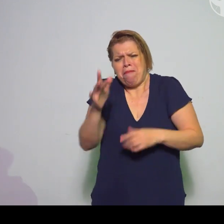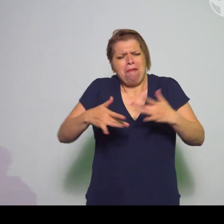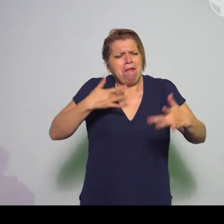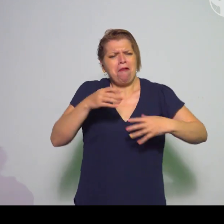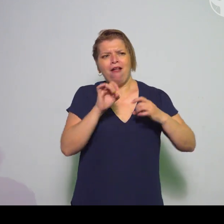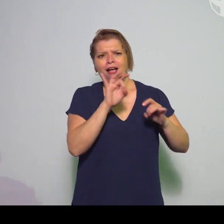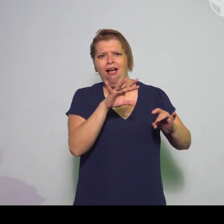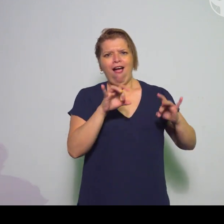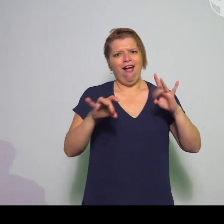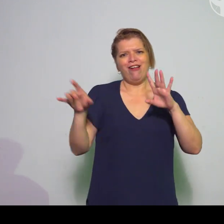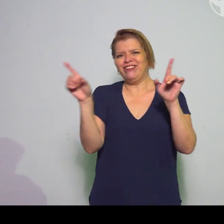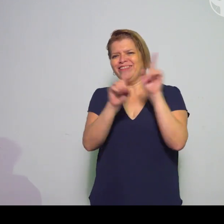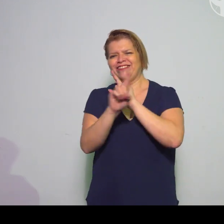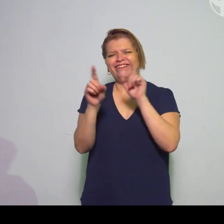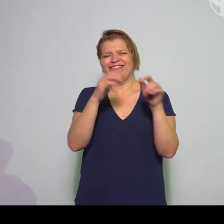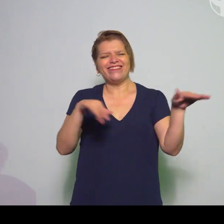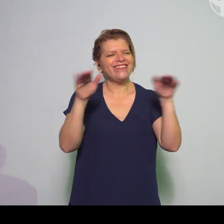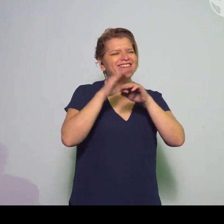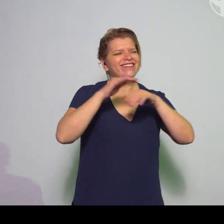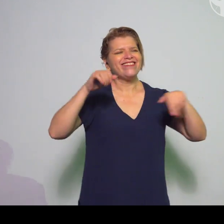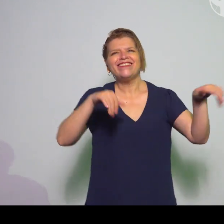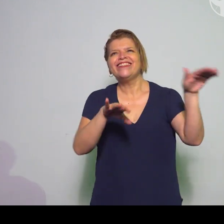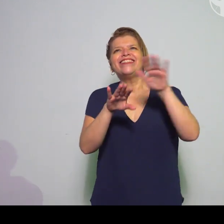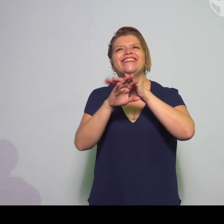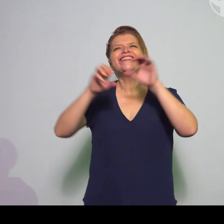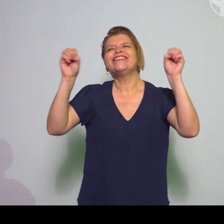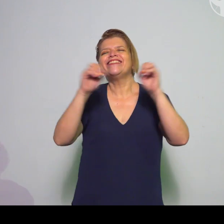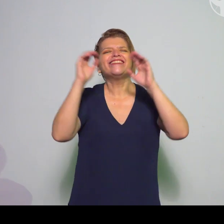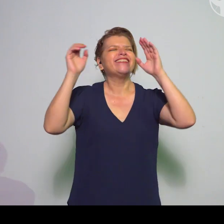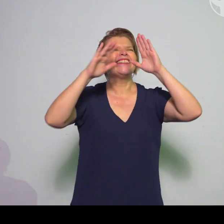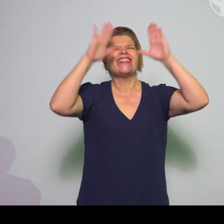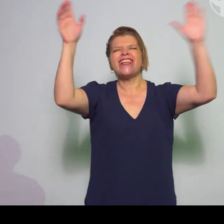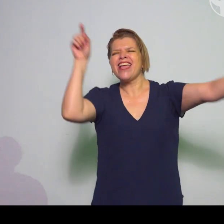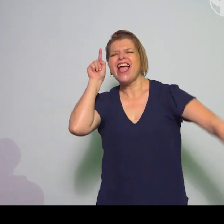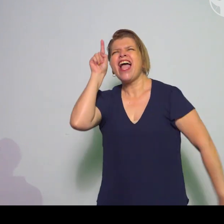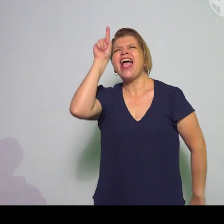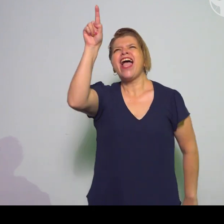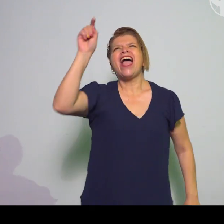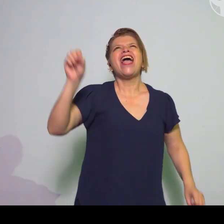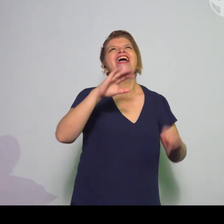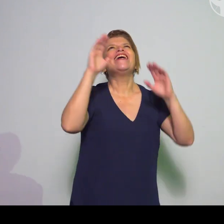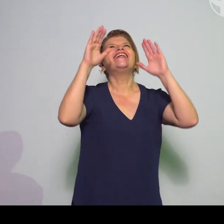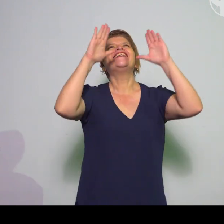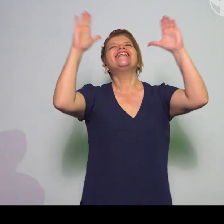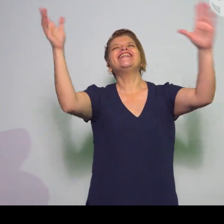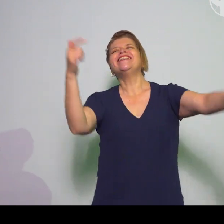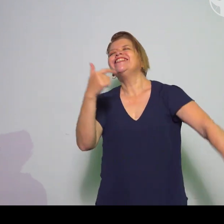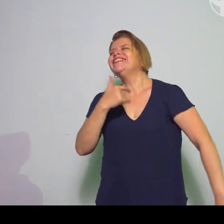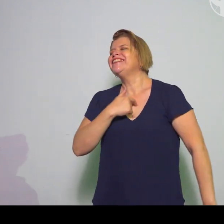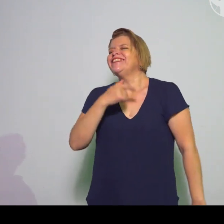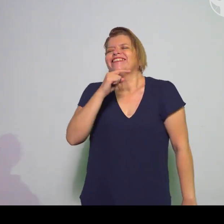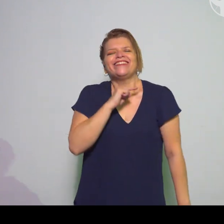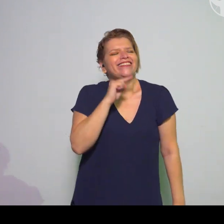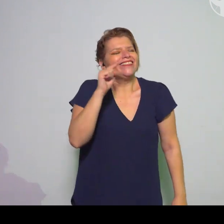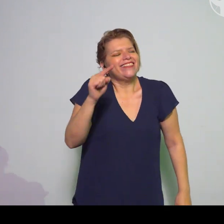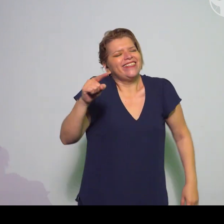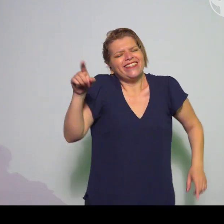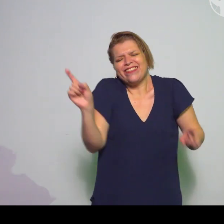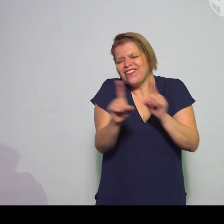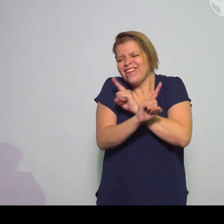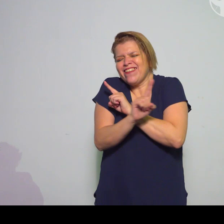hay dolor más grande que el gran yo